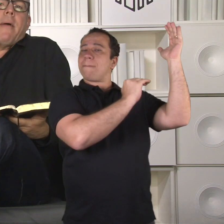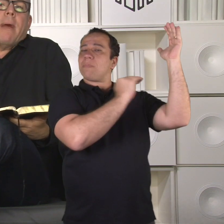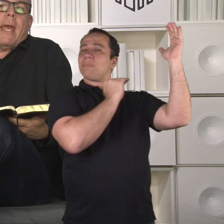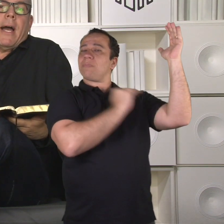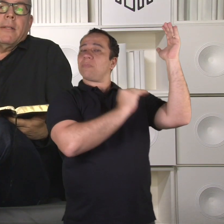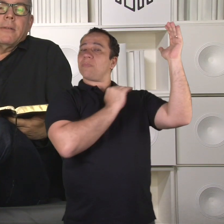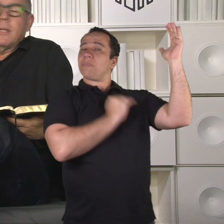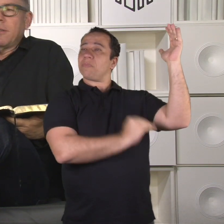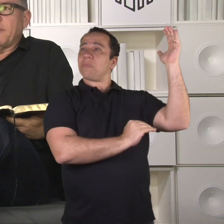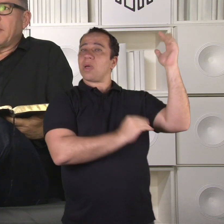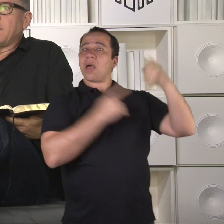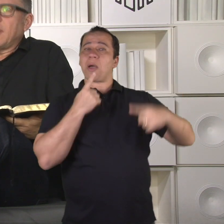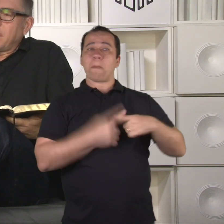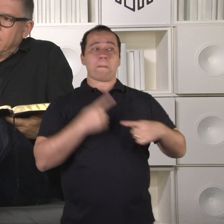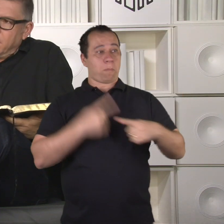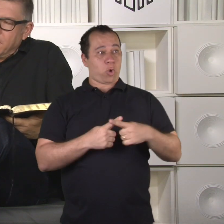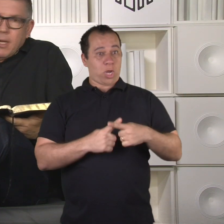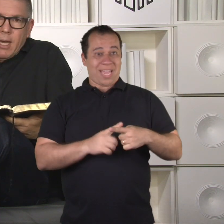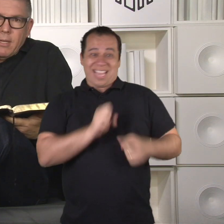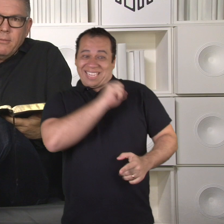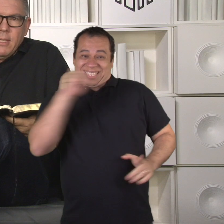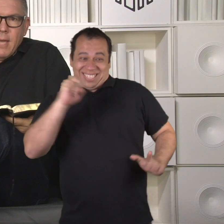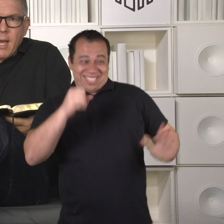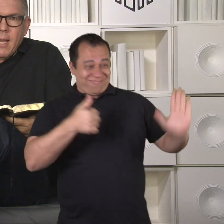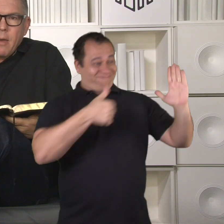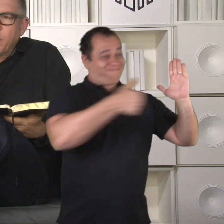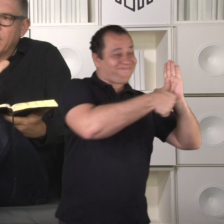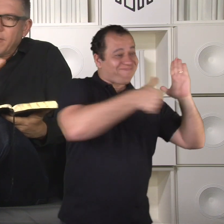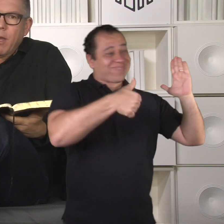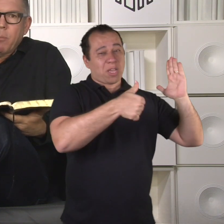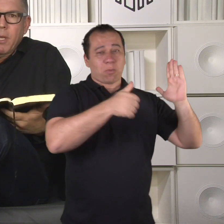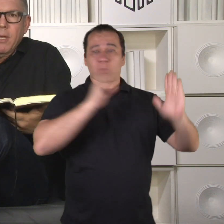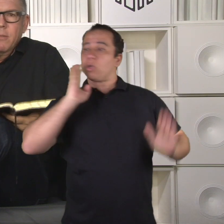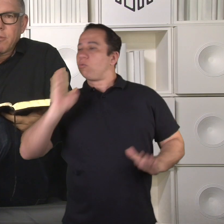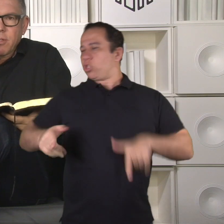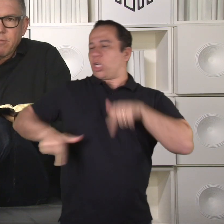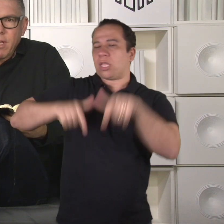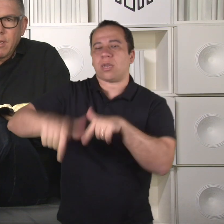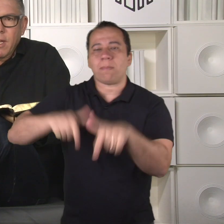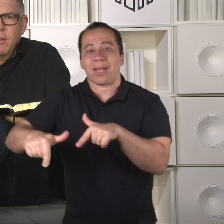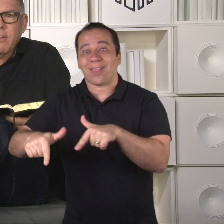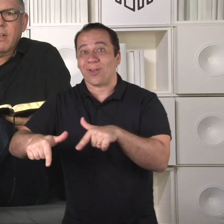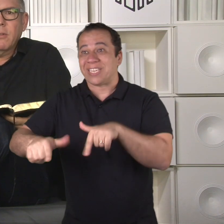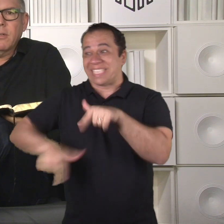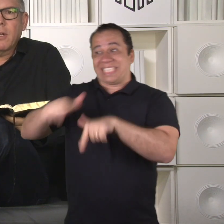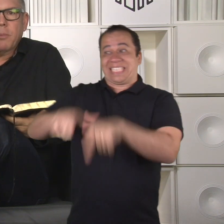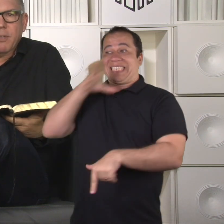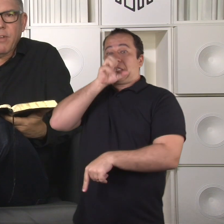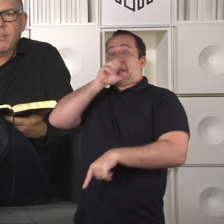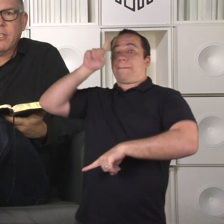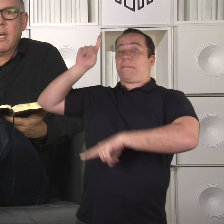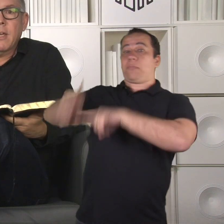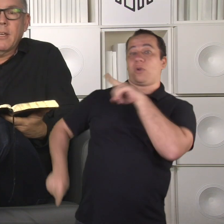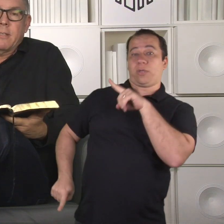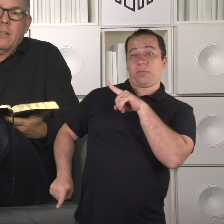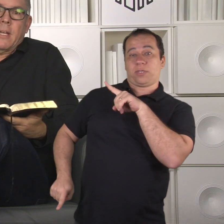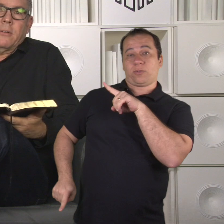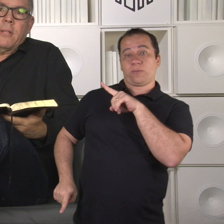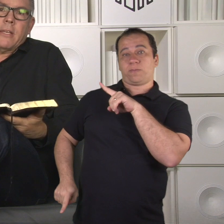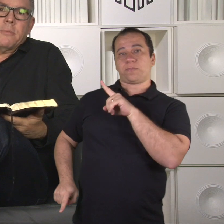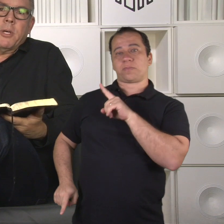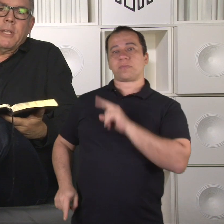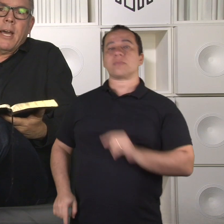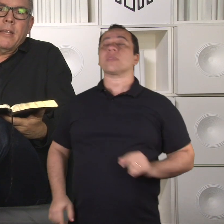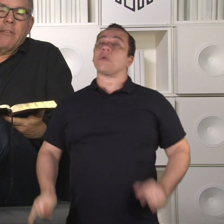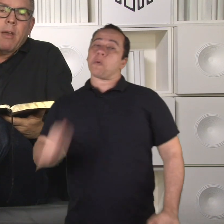ficam em pé, parado, esperando o elevador chegar no andar, a porta vai abrir, o sujeito vai entrar no elevador, a porta vai fechar. Se ele está